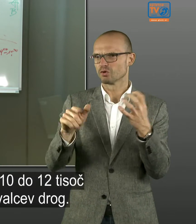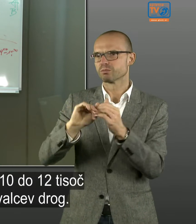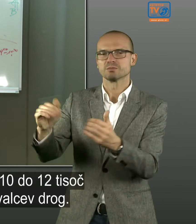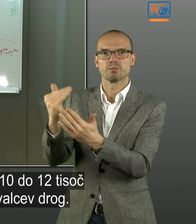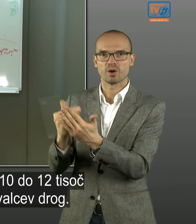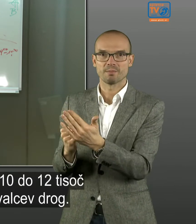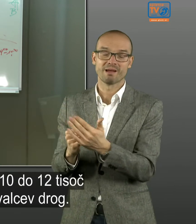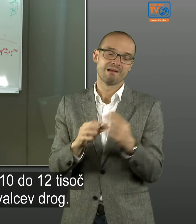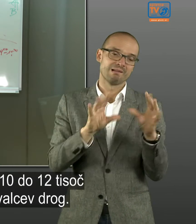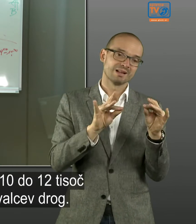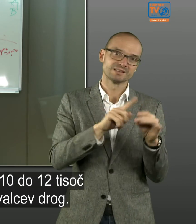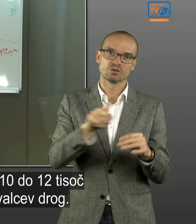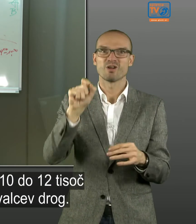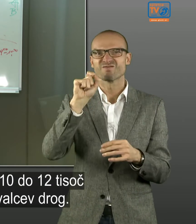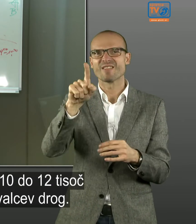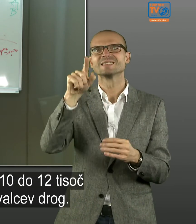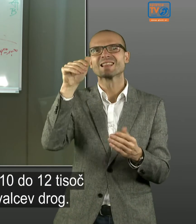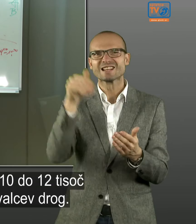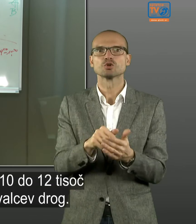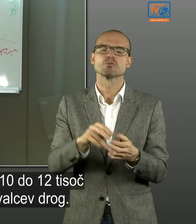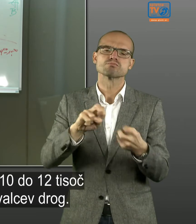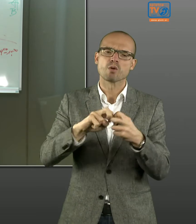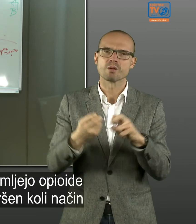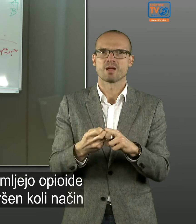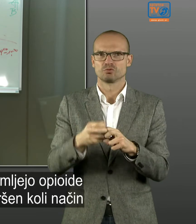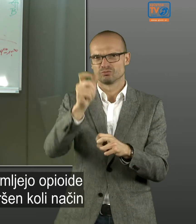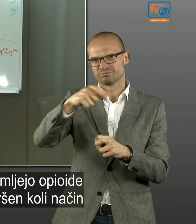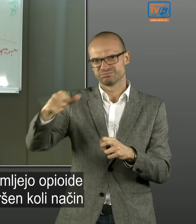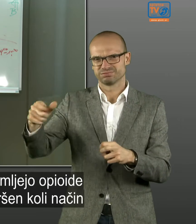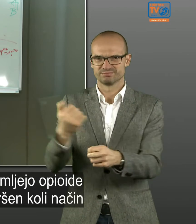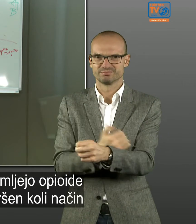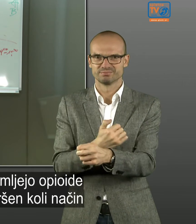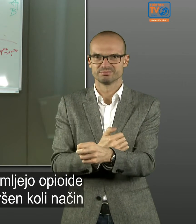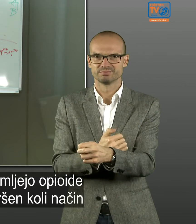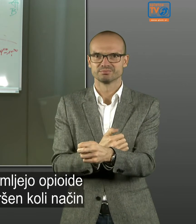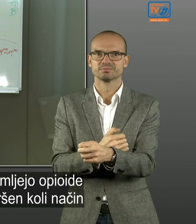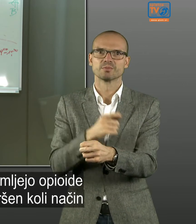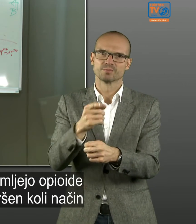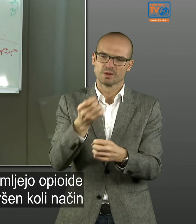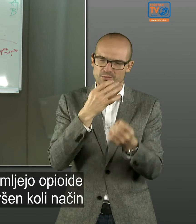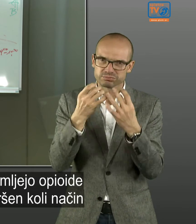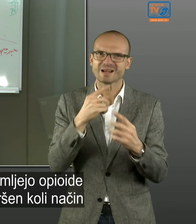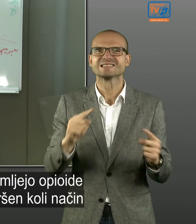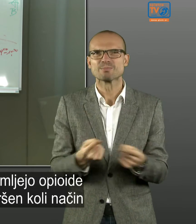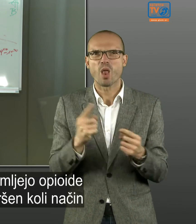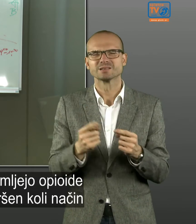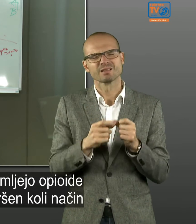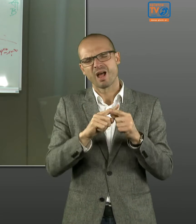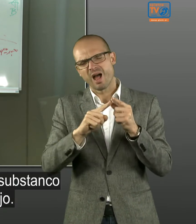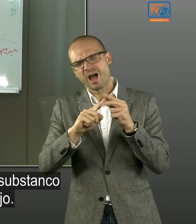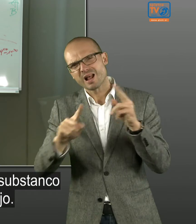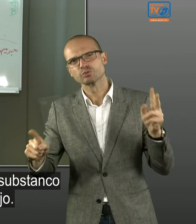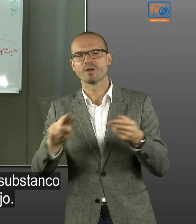nekje 10 do 12 tisoč problematičnih uživalcev drog. To so ljudje, ki jemljejo opioide ali stimulanse na kakršenkoli